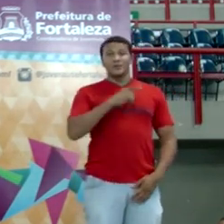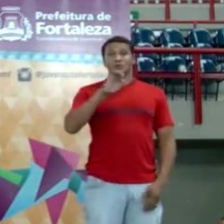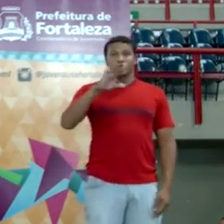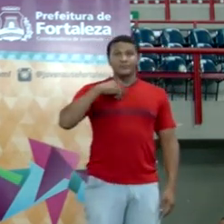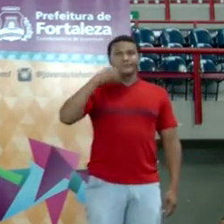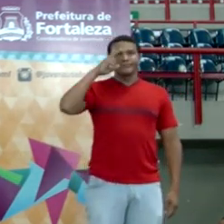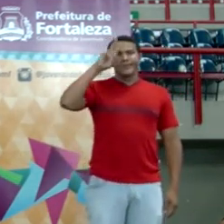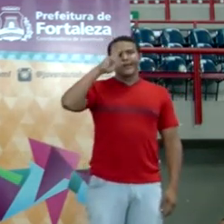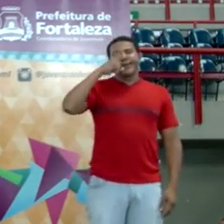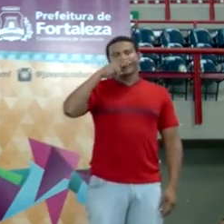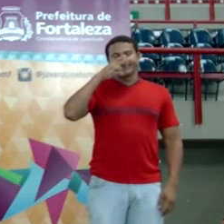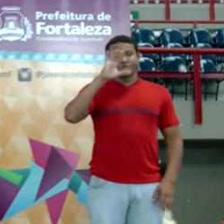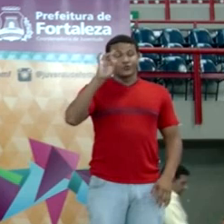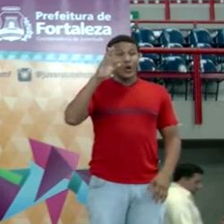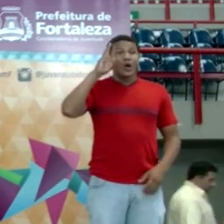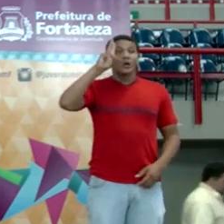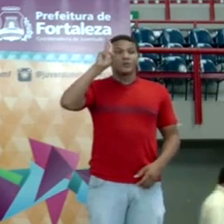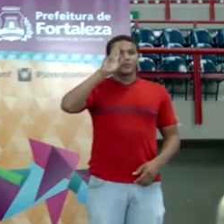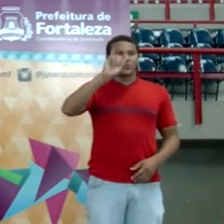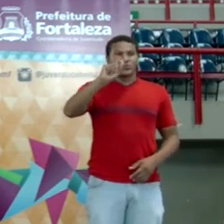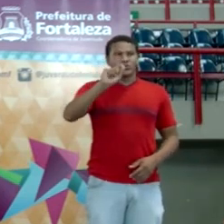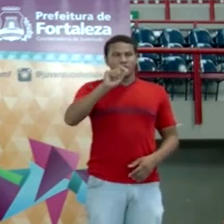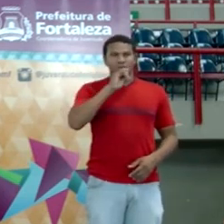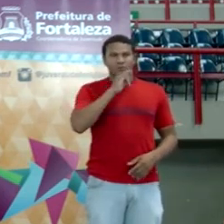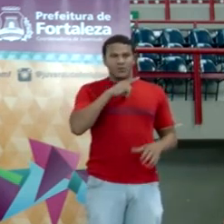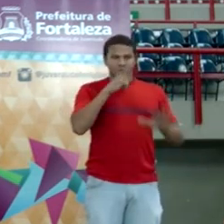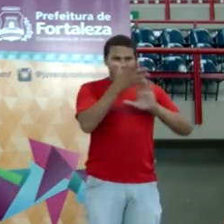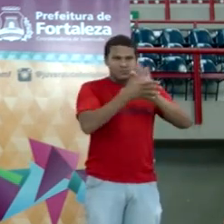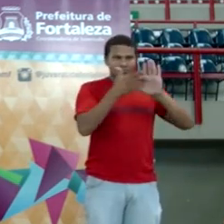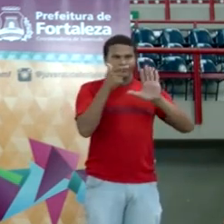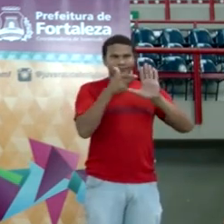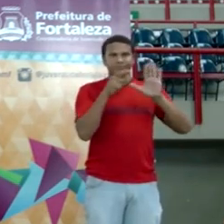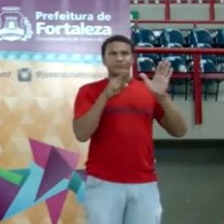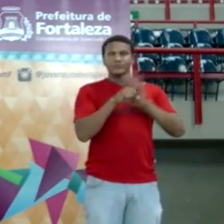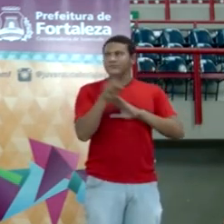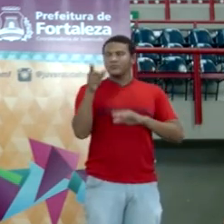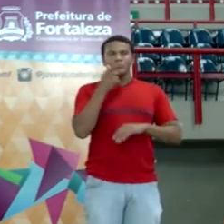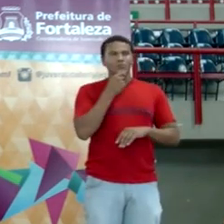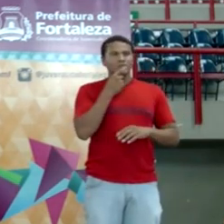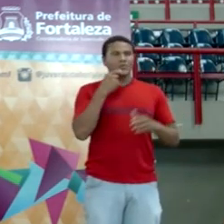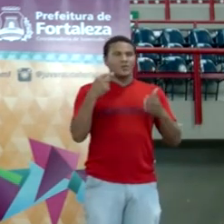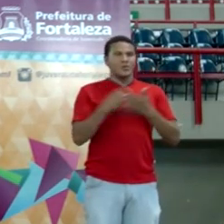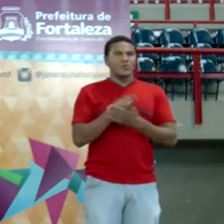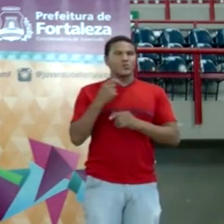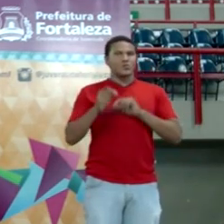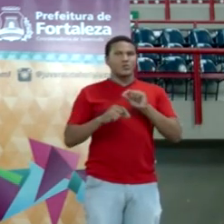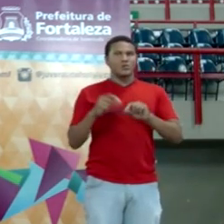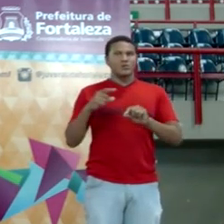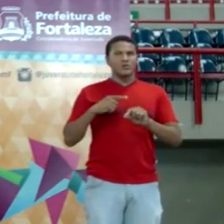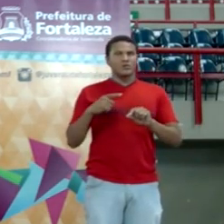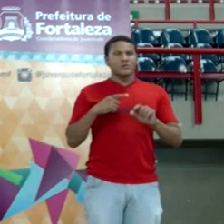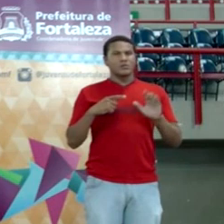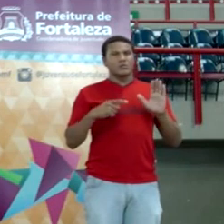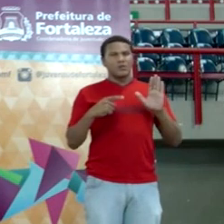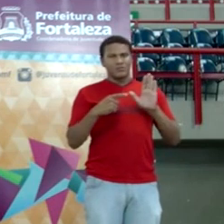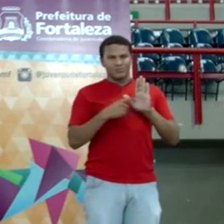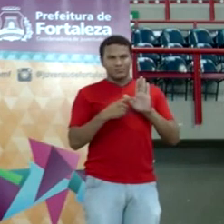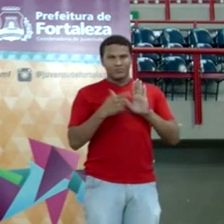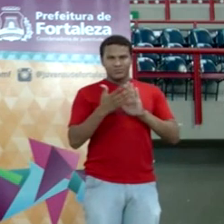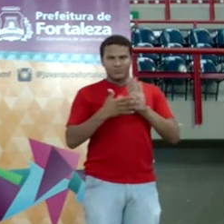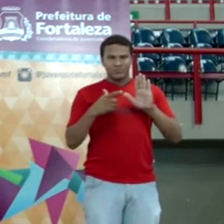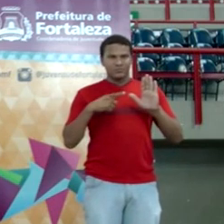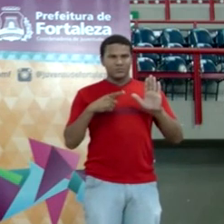ó. Alexandre, o enunciado da questão, um colega veio perguntar assim, onde tem dizendo assim, ó, um